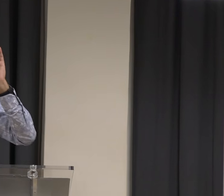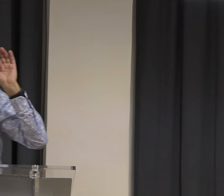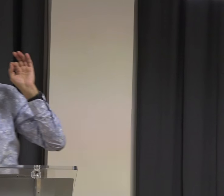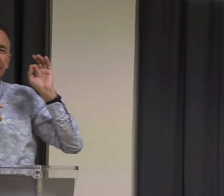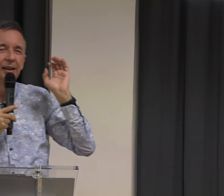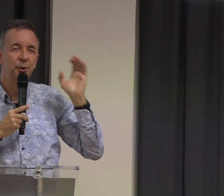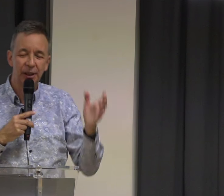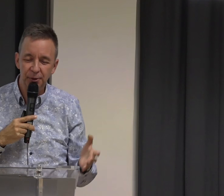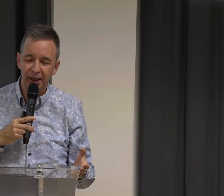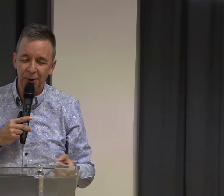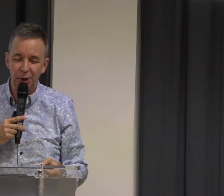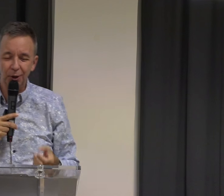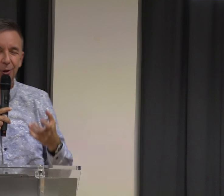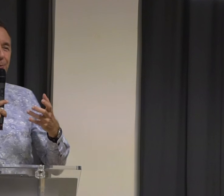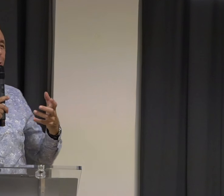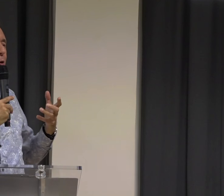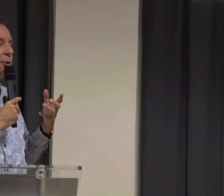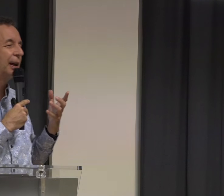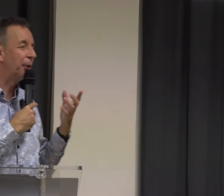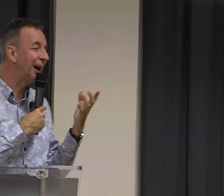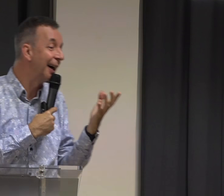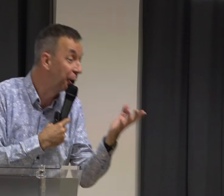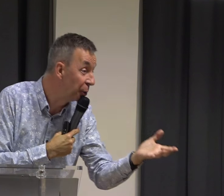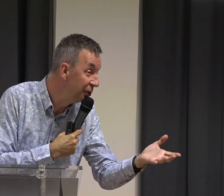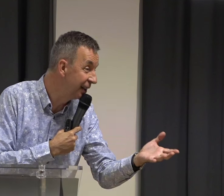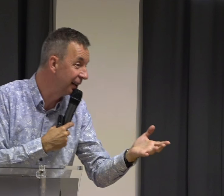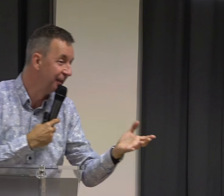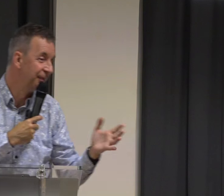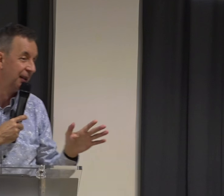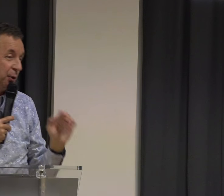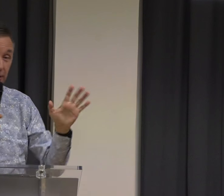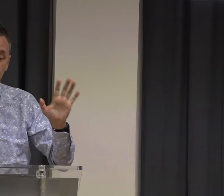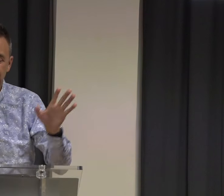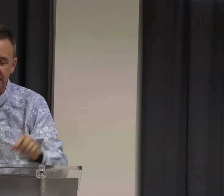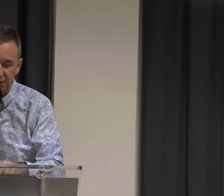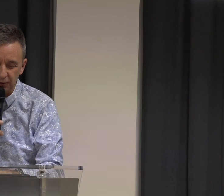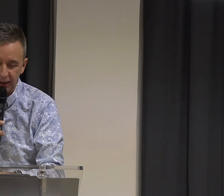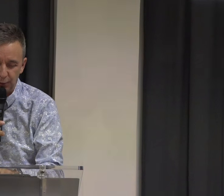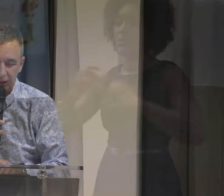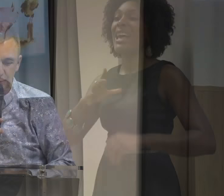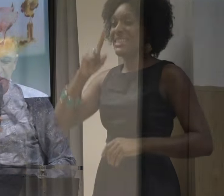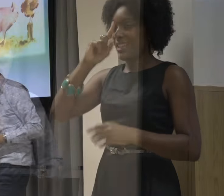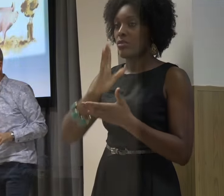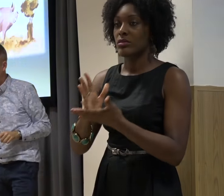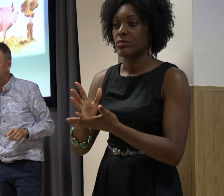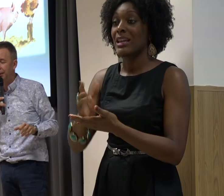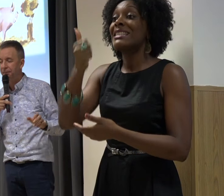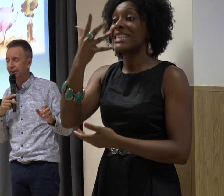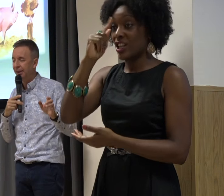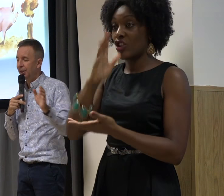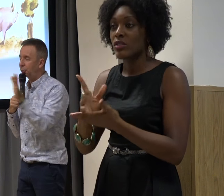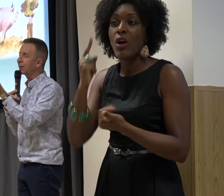Deuxièmement, il nous a donné un corps pour nous apprendre à communiquer. Nous avons 5 sens et je vais y revenir un petit peu plus